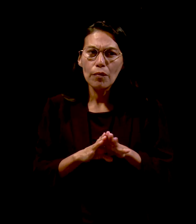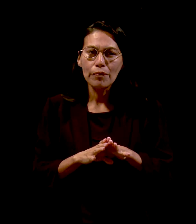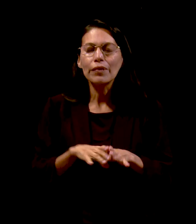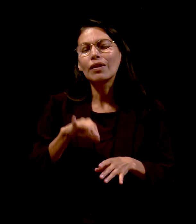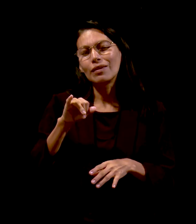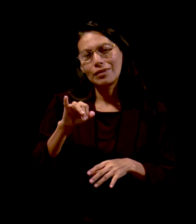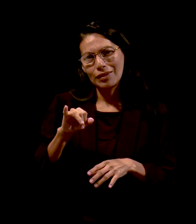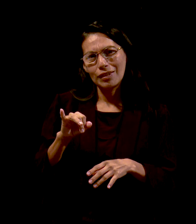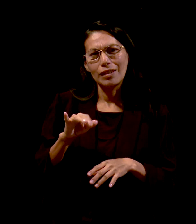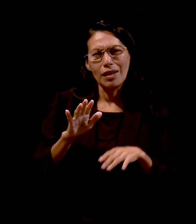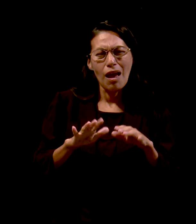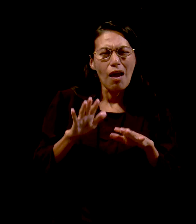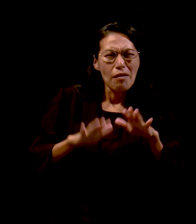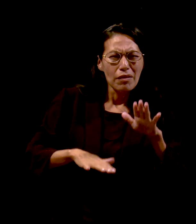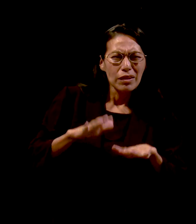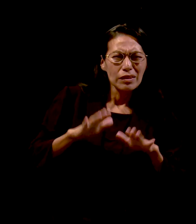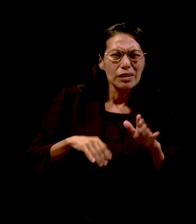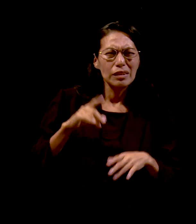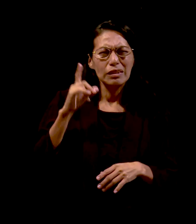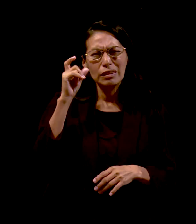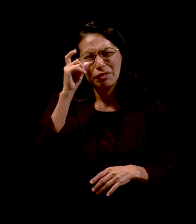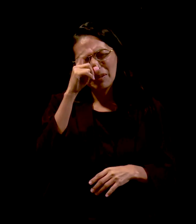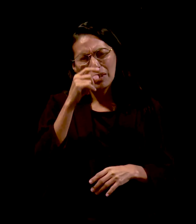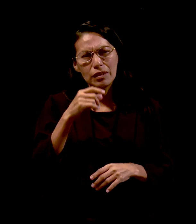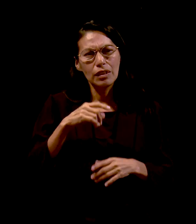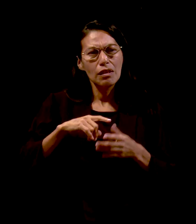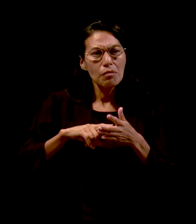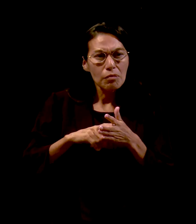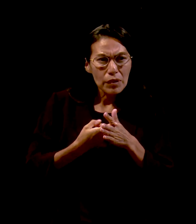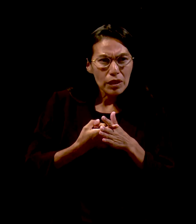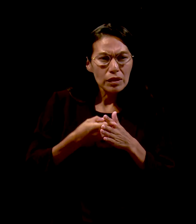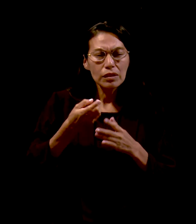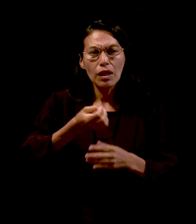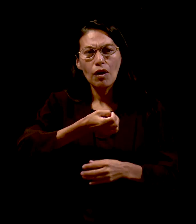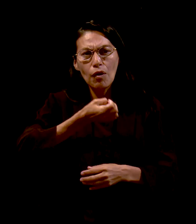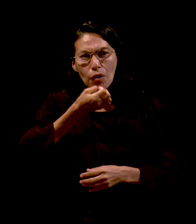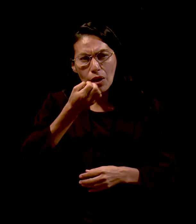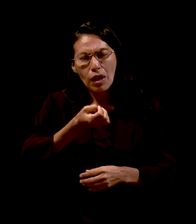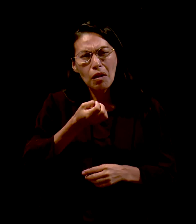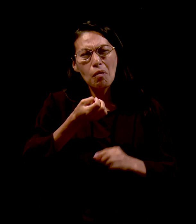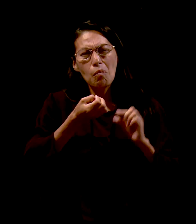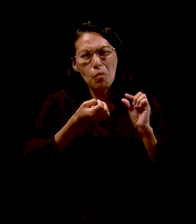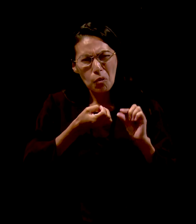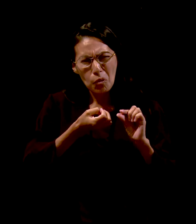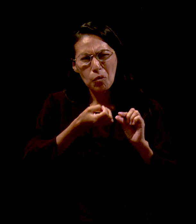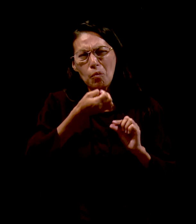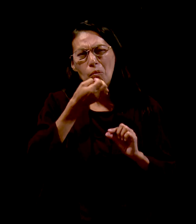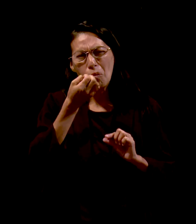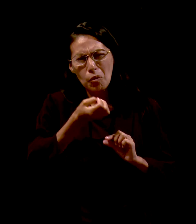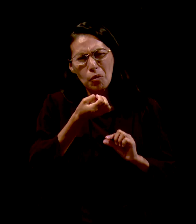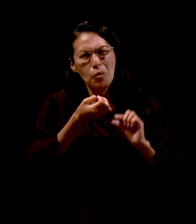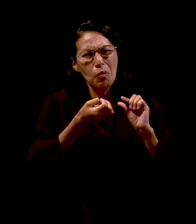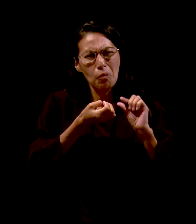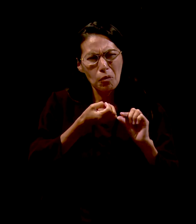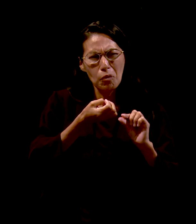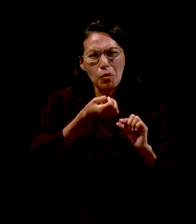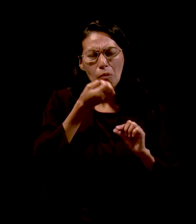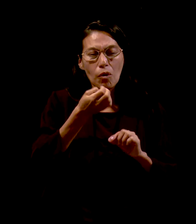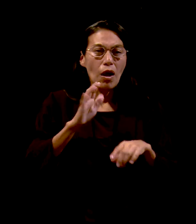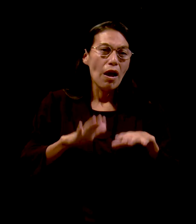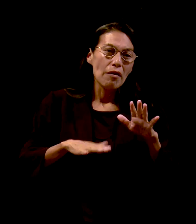a veces uno cuando comienza en los primeros pasos en este aspecto de la oración uno va dando poquito a poco o